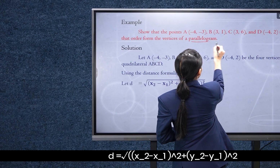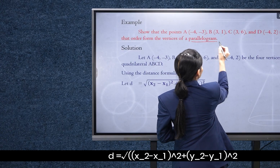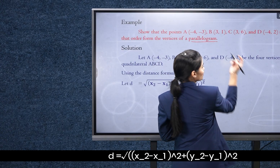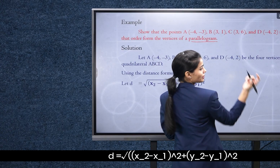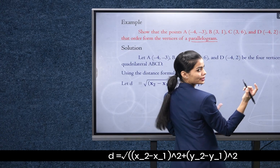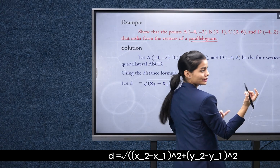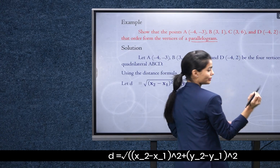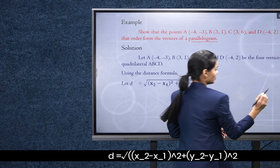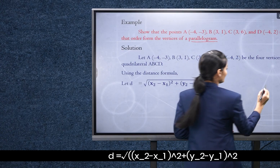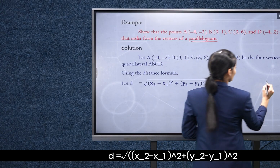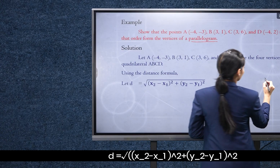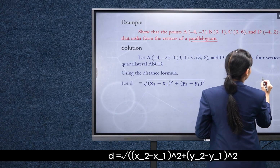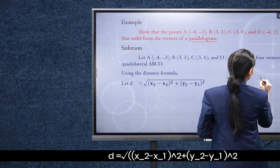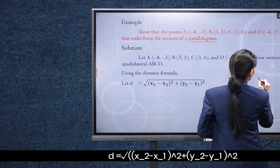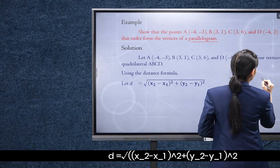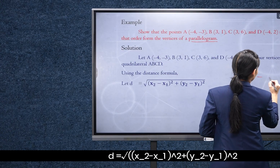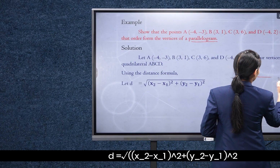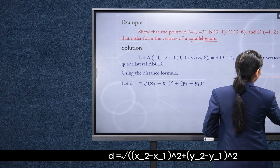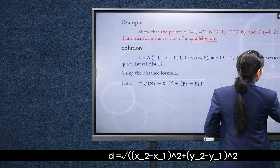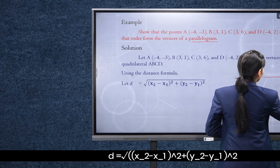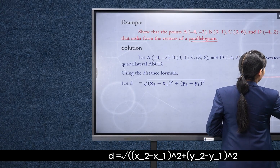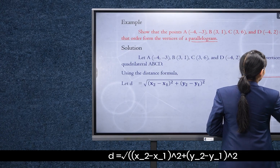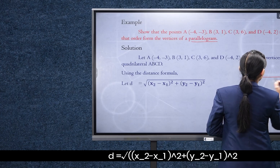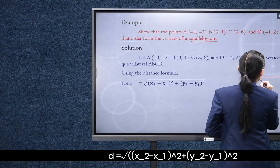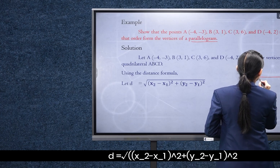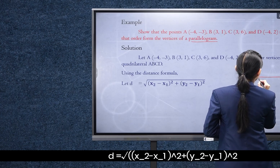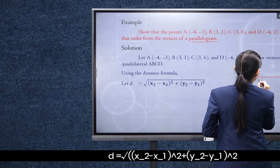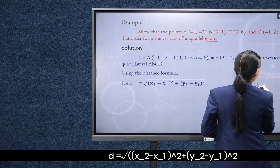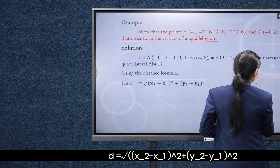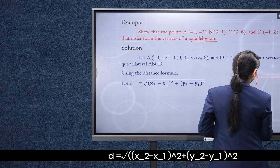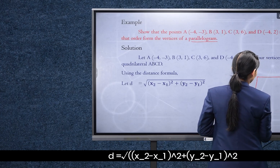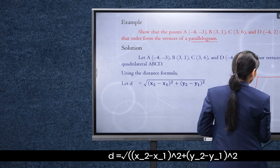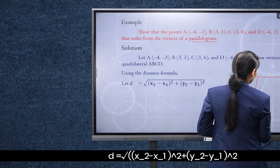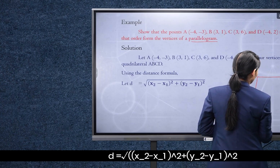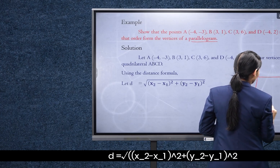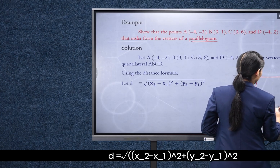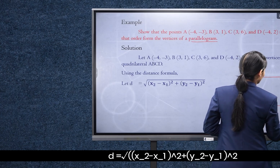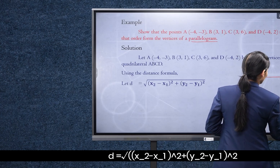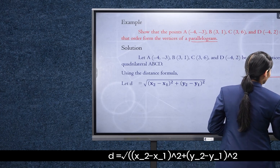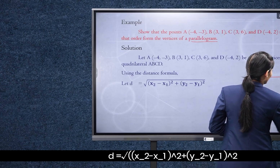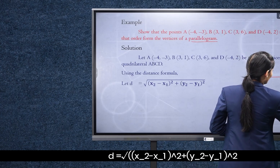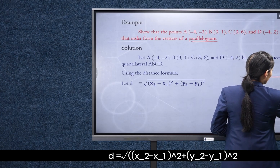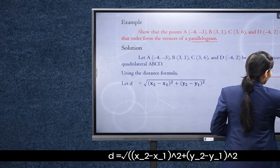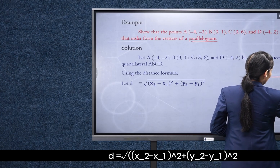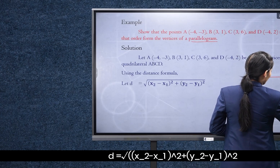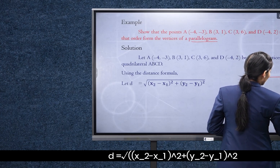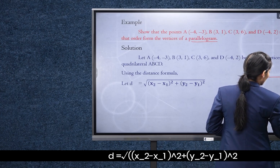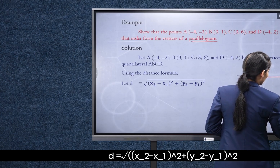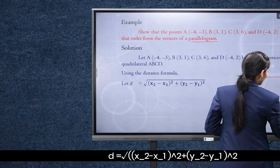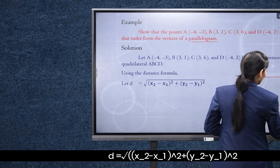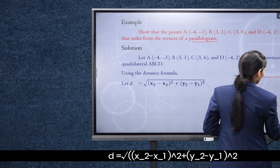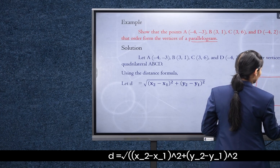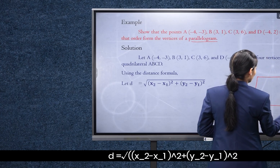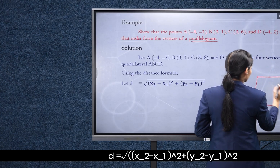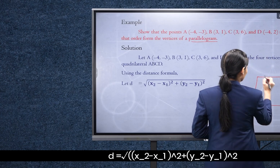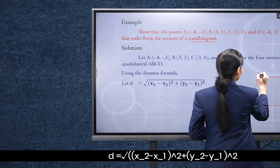வர்க்கமூலம் வட்டடைப்புக்குறிக்குள் எக்ஸ் கீழிலக்கு 2 கழித்தல் எக்ஸ் கீழிலக்கு 1 மேலிலக்கு